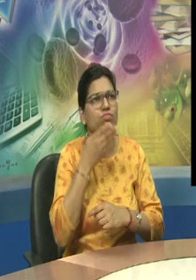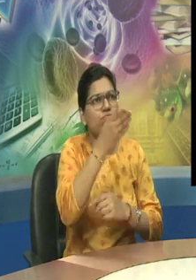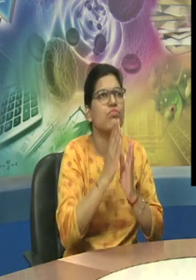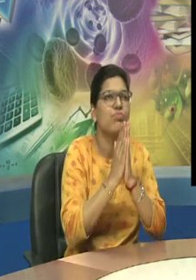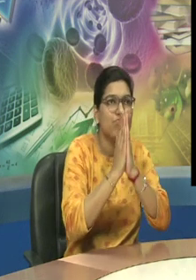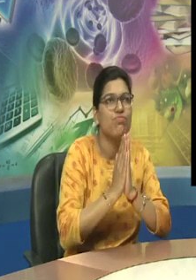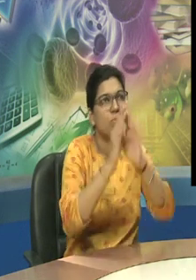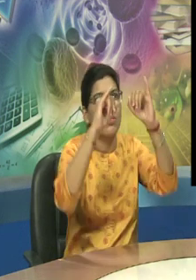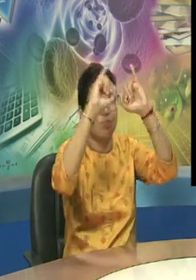निर्गुण